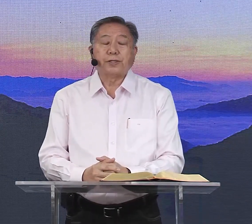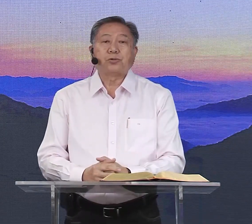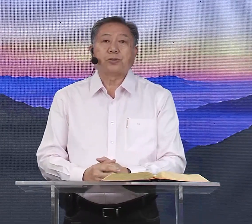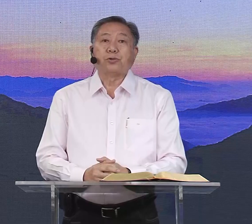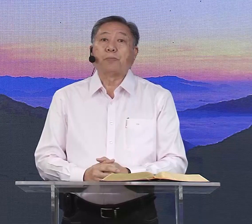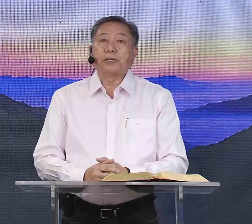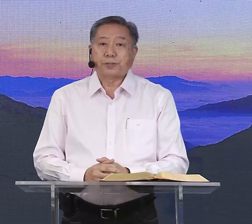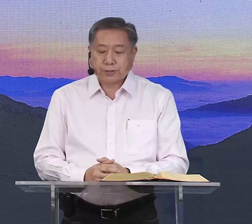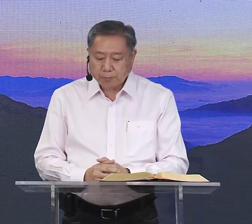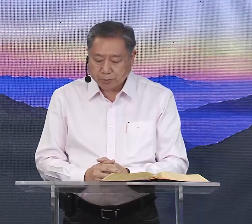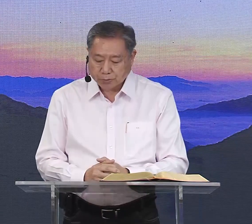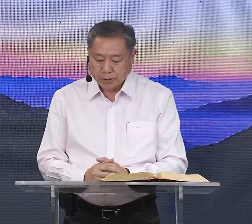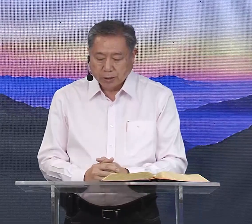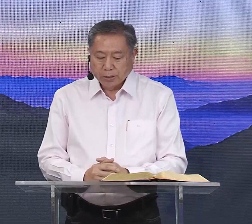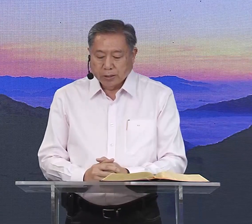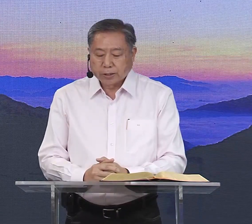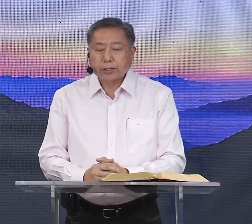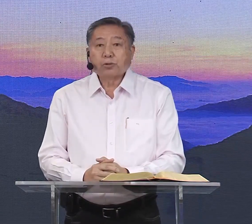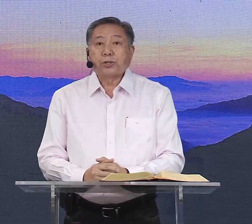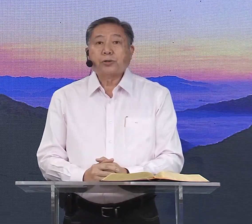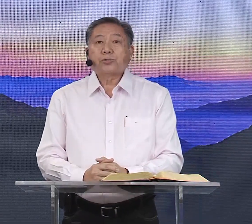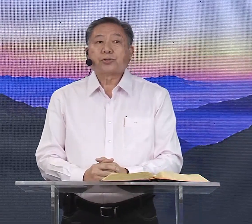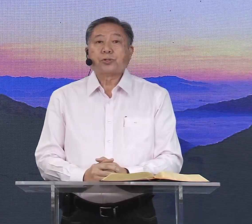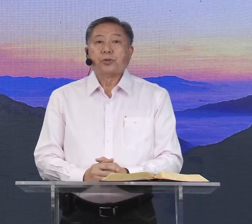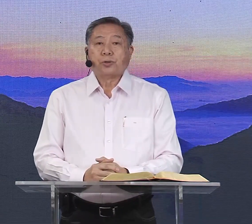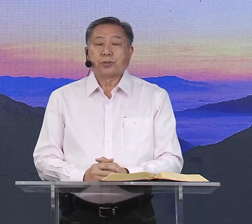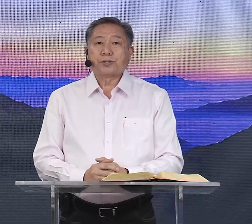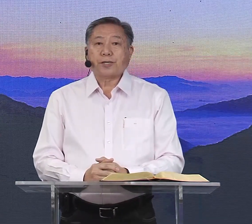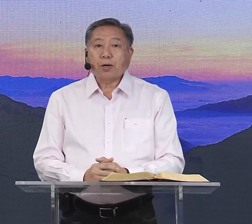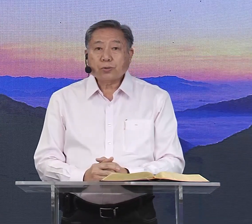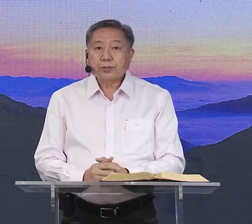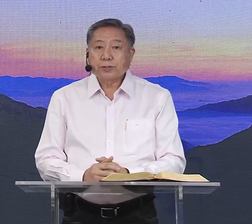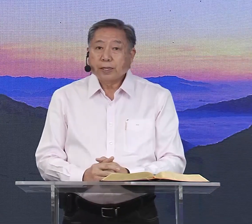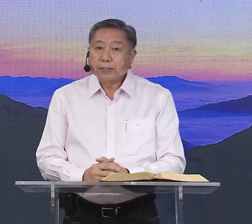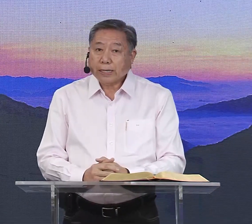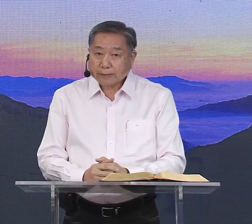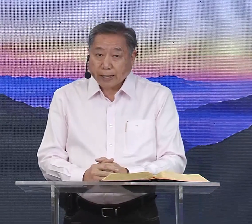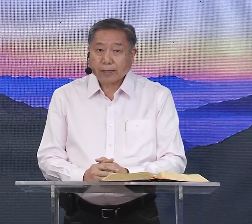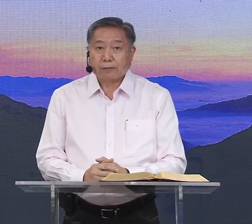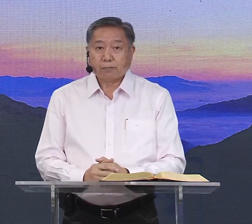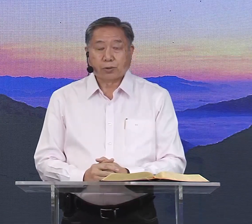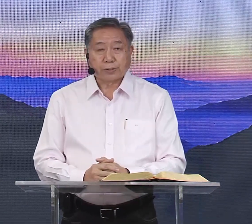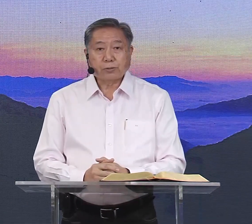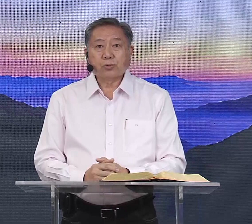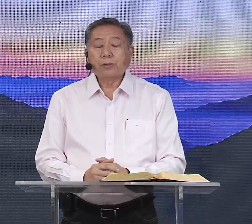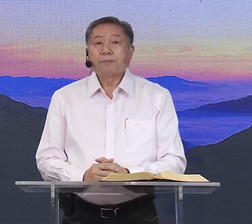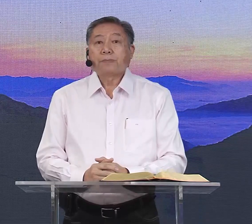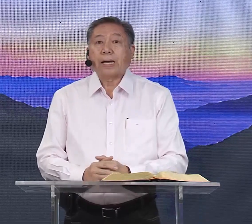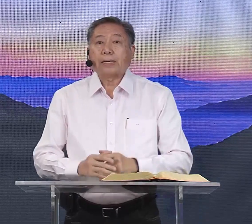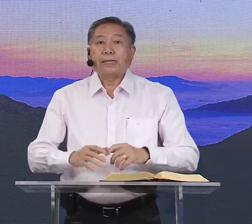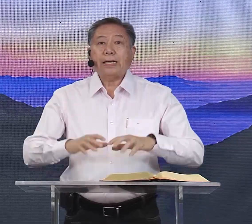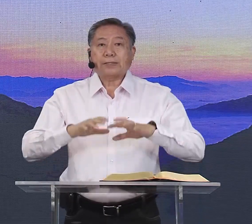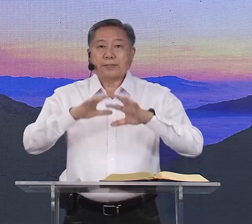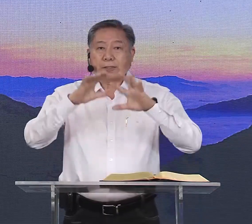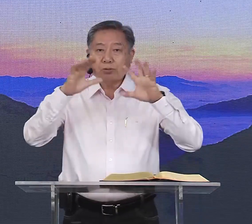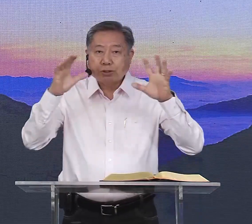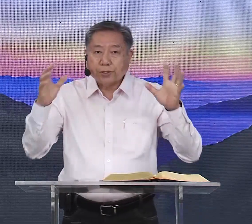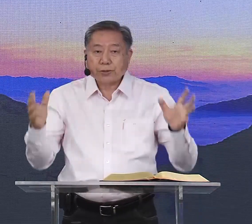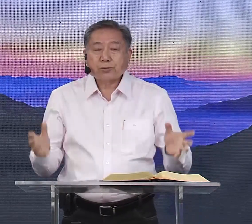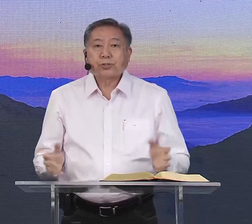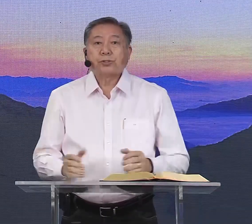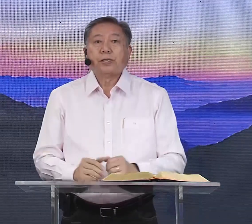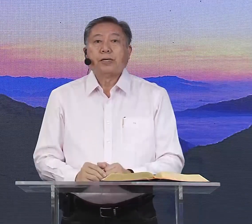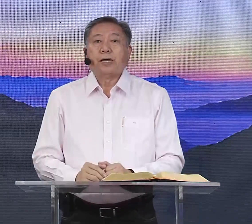por escrito que no princípio criou Deus os céus e a terra. Portanto, a criação